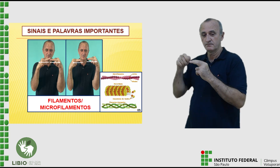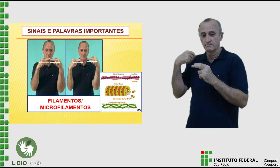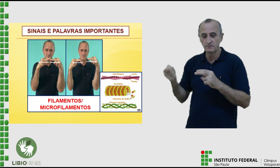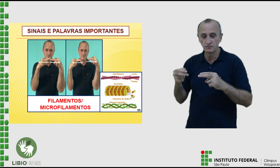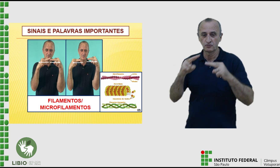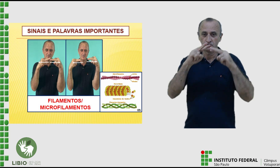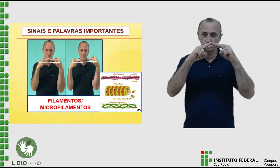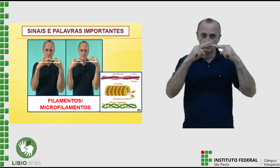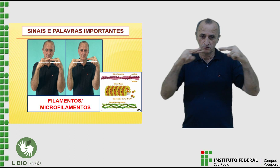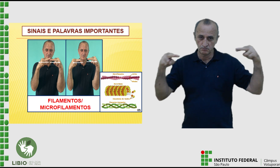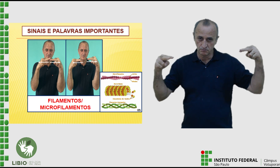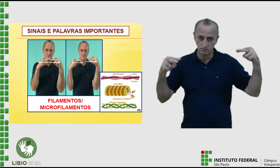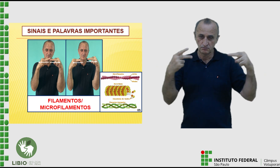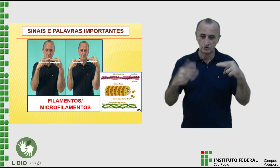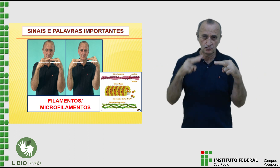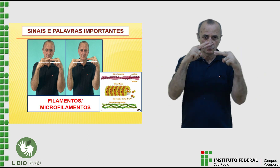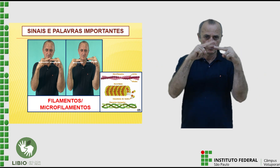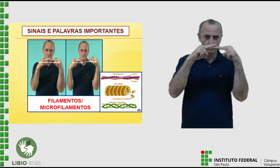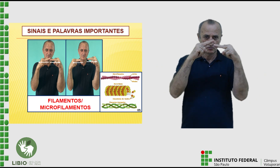Sinal filamentos ou